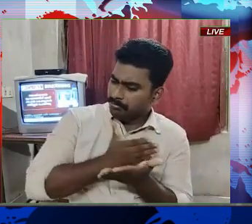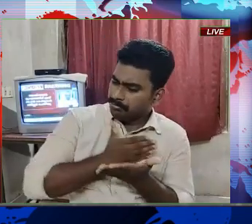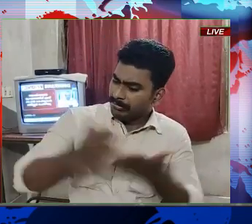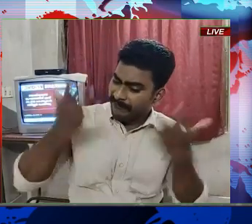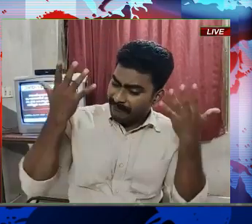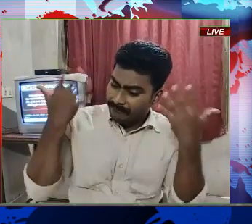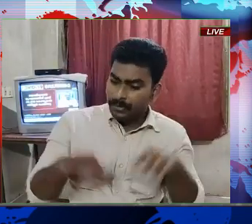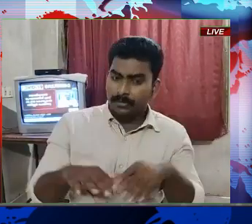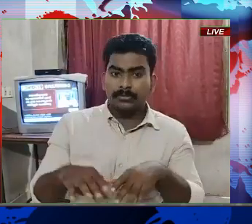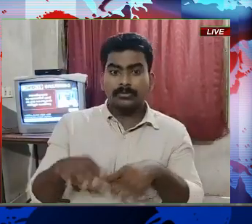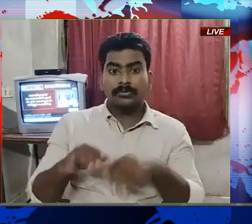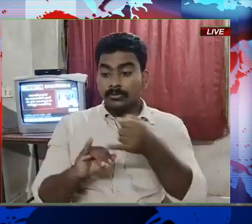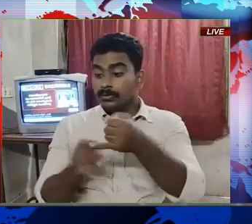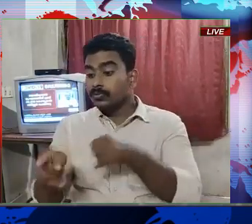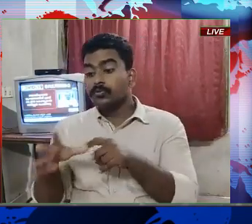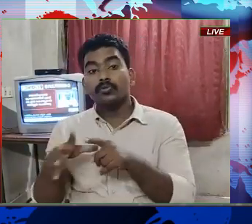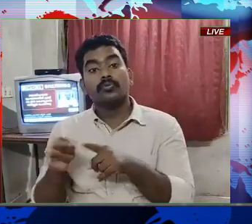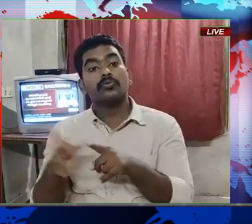അവിടെ താമസിച്ച്